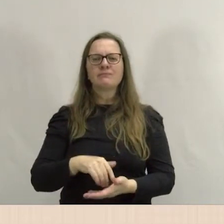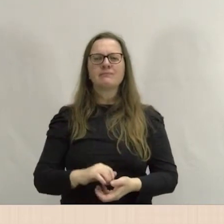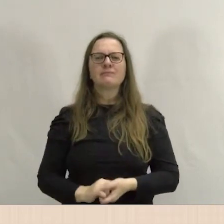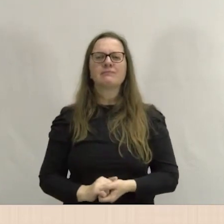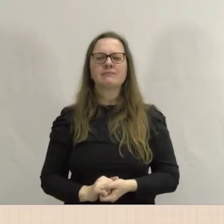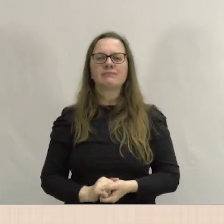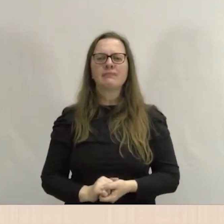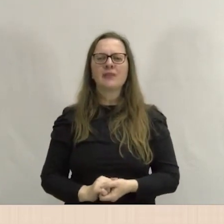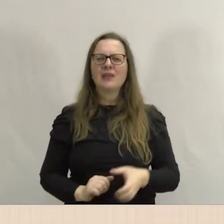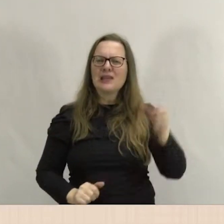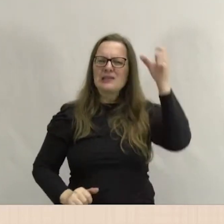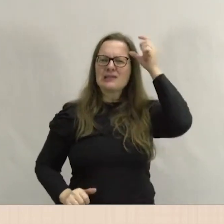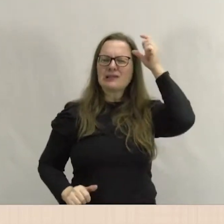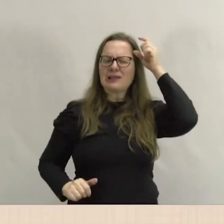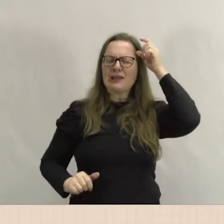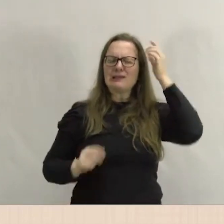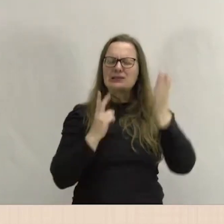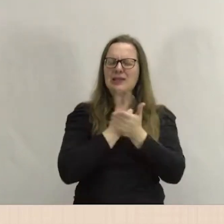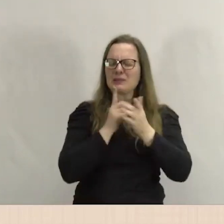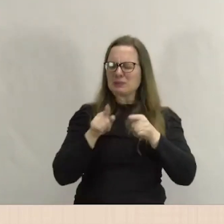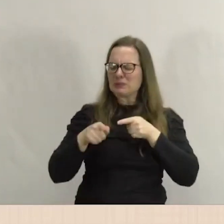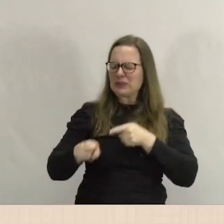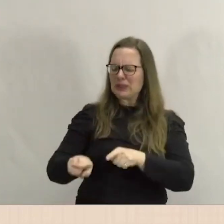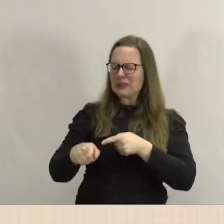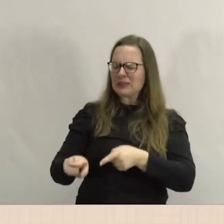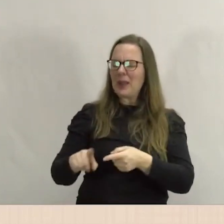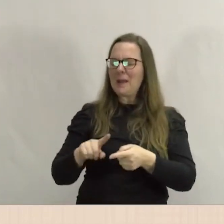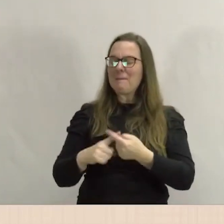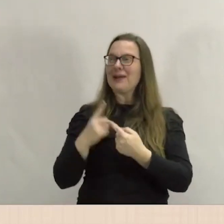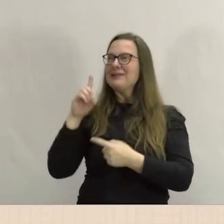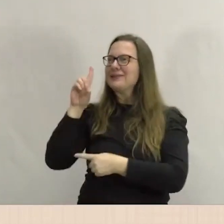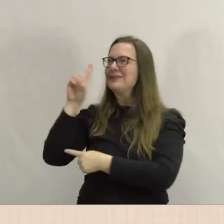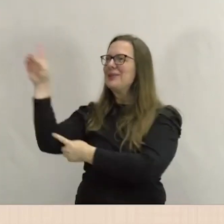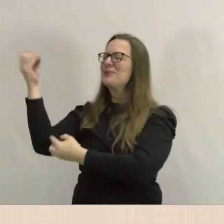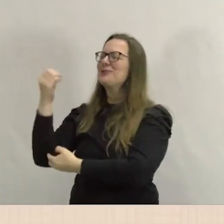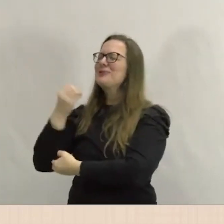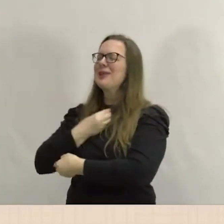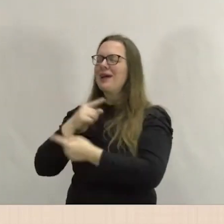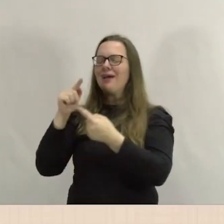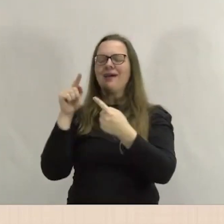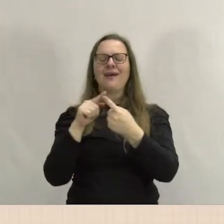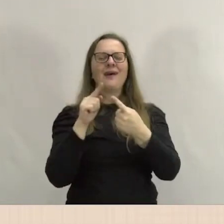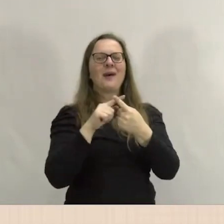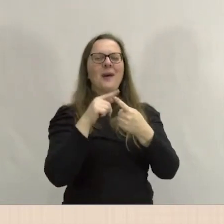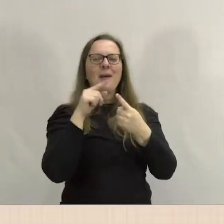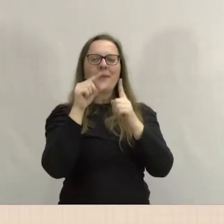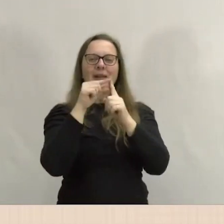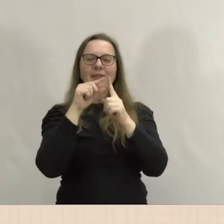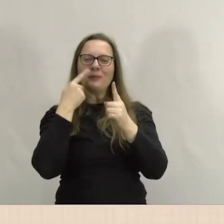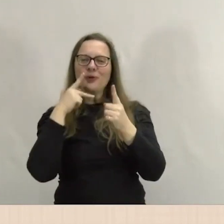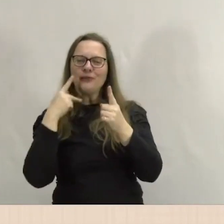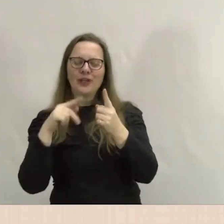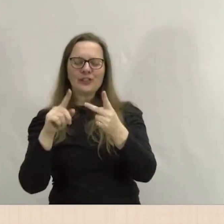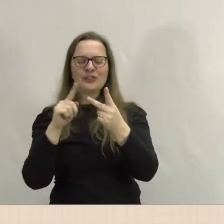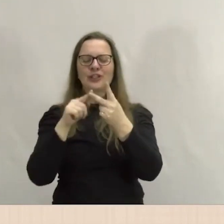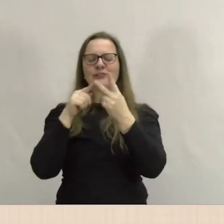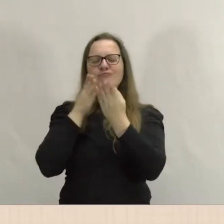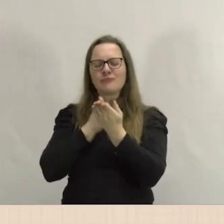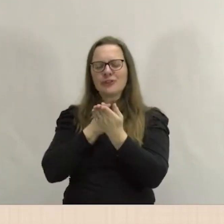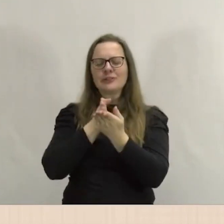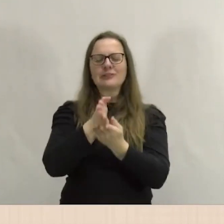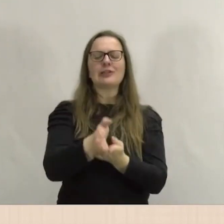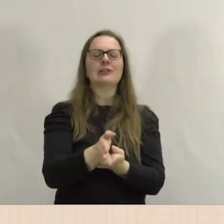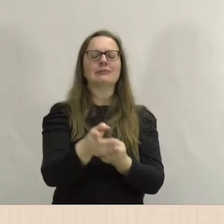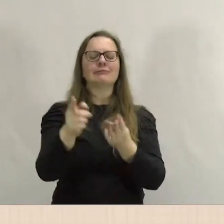Mas nós temos a palavra profética. Nós temos a direção. Nós temos segurança. Nós sabemos para onde estamos